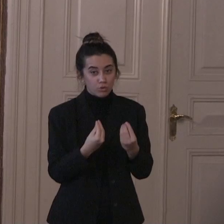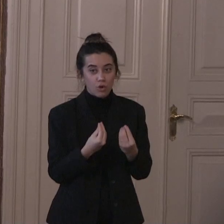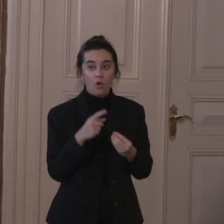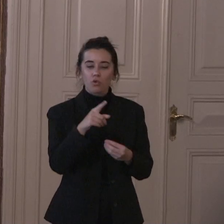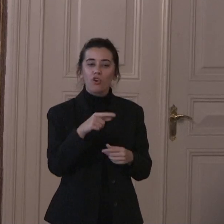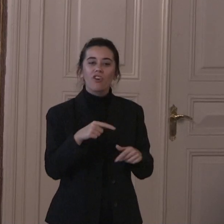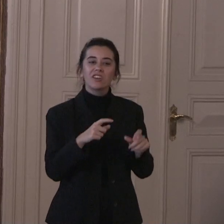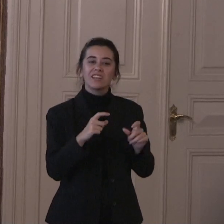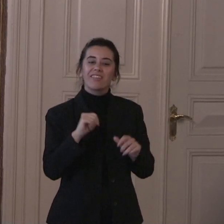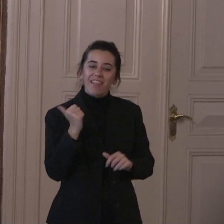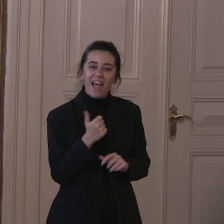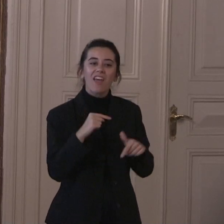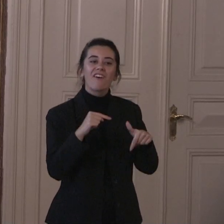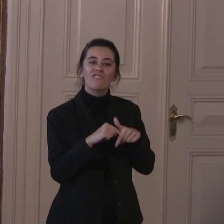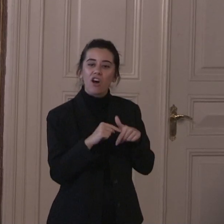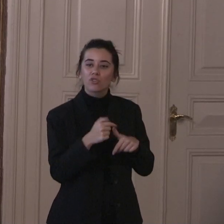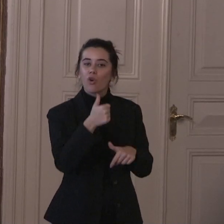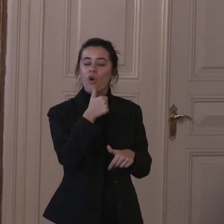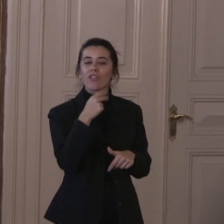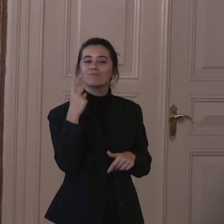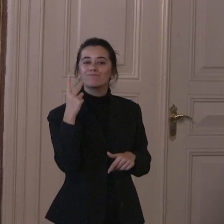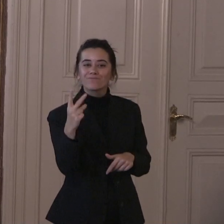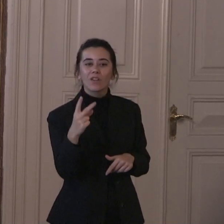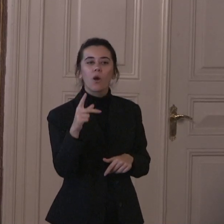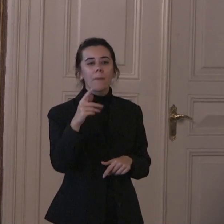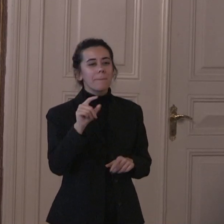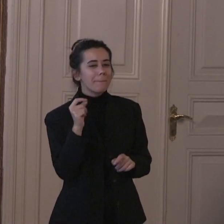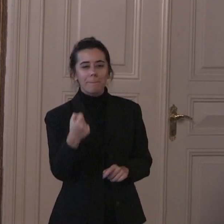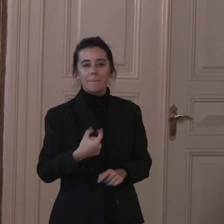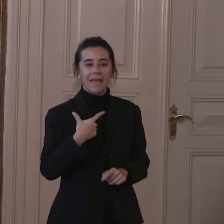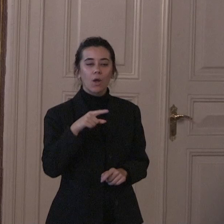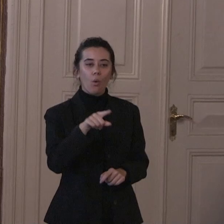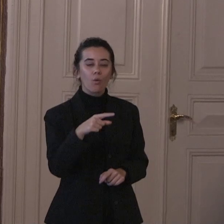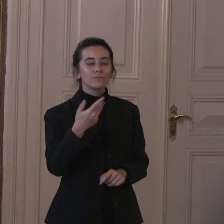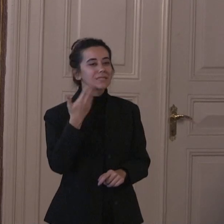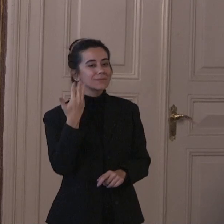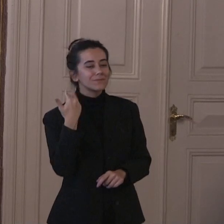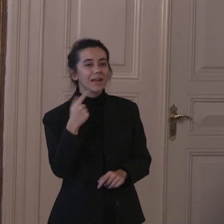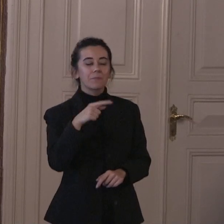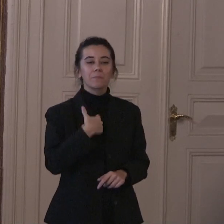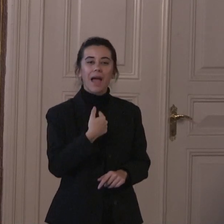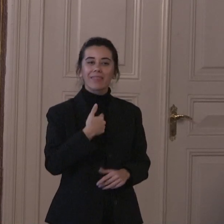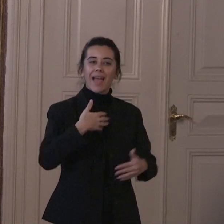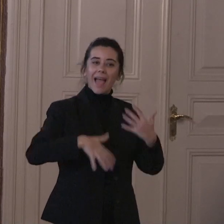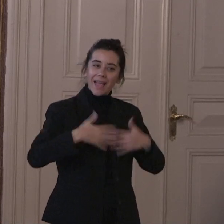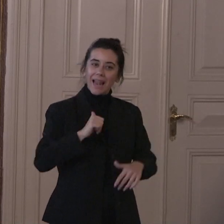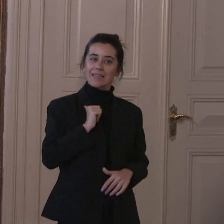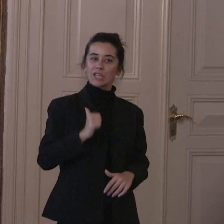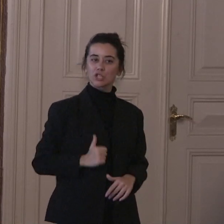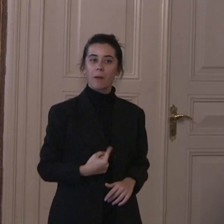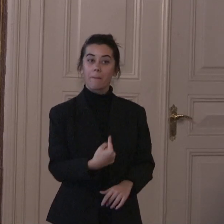Doktor Faruk Kerem Gerek hocamız mail attı. O zamanlar doçentti. İşte ben engelli danışmanımızım